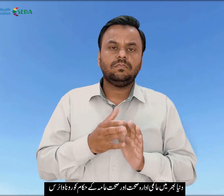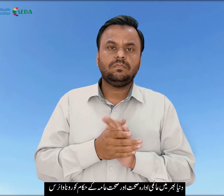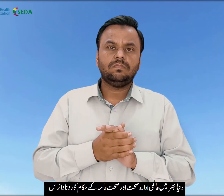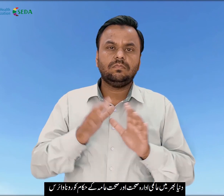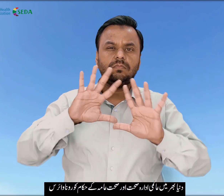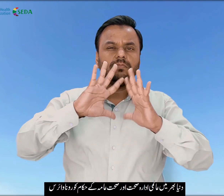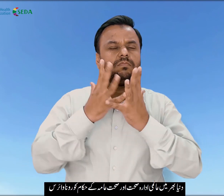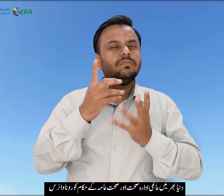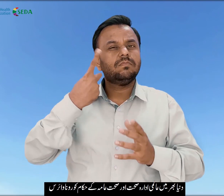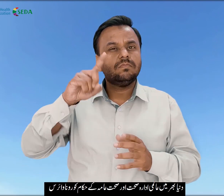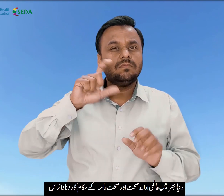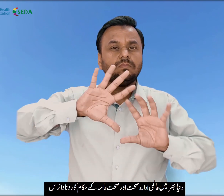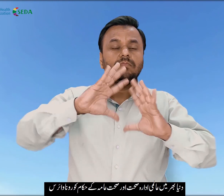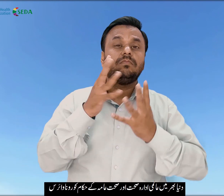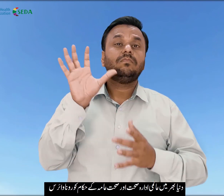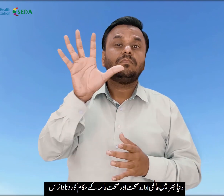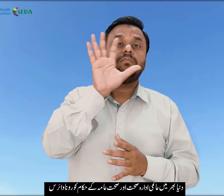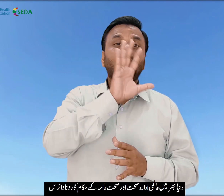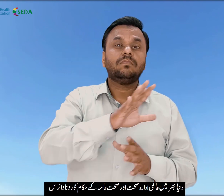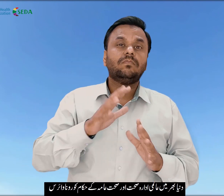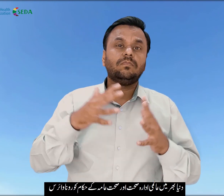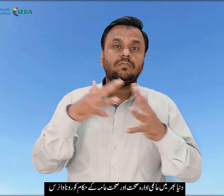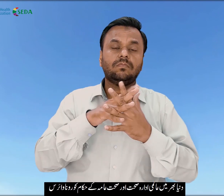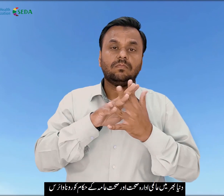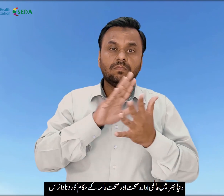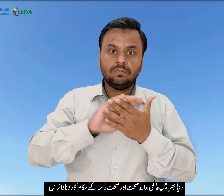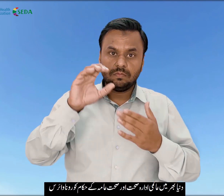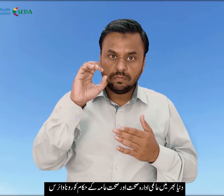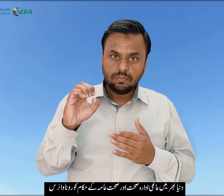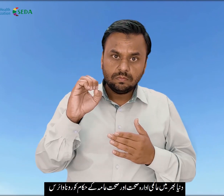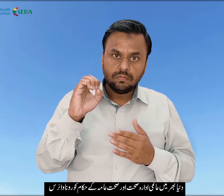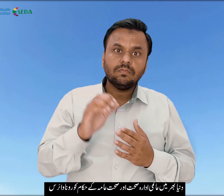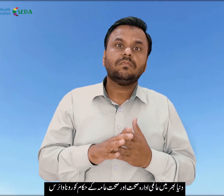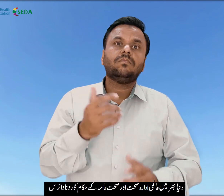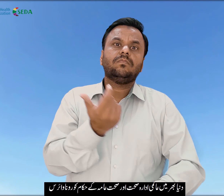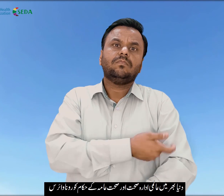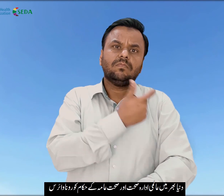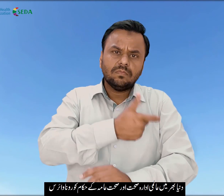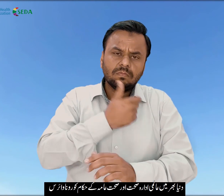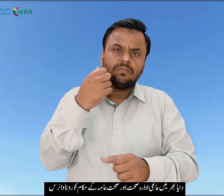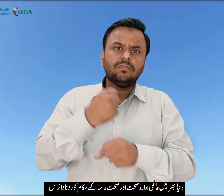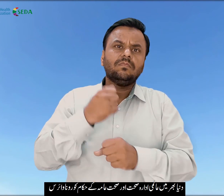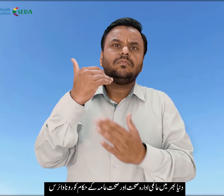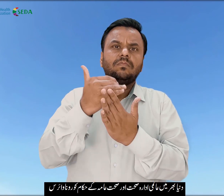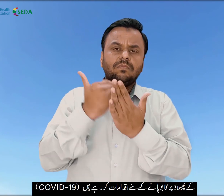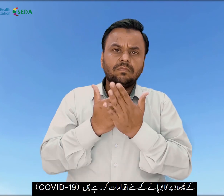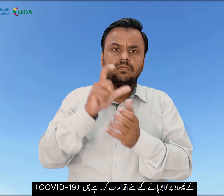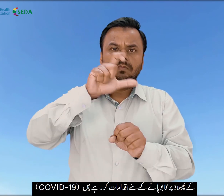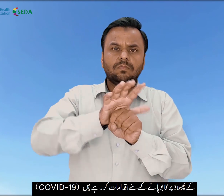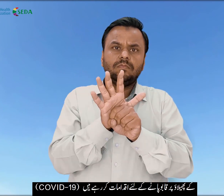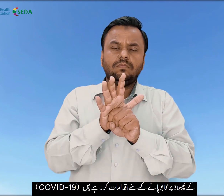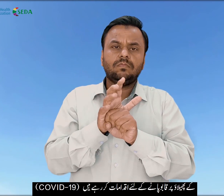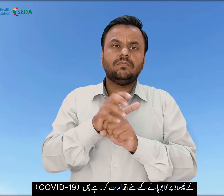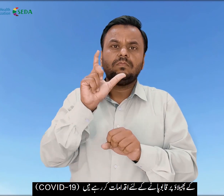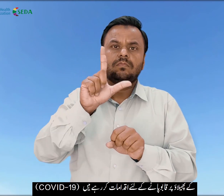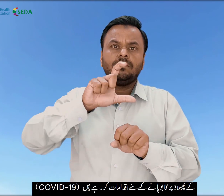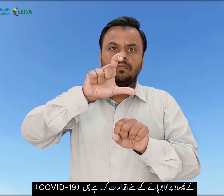بھر میں عالمی ادارہ صحت اور صحت عامہ کے حکام کورونا وائرس کووڈ-19 کے پھیلاؤ